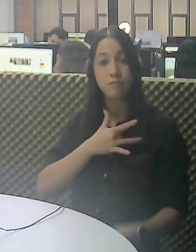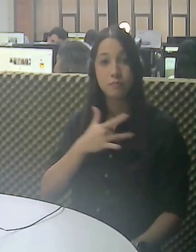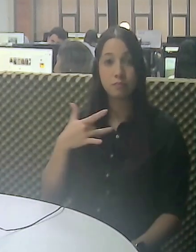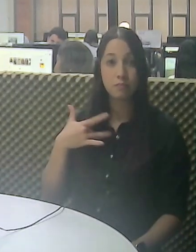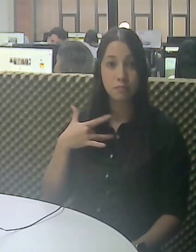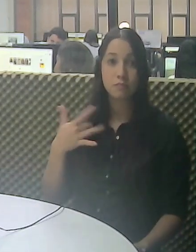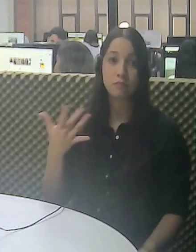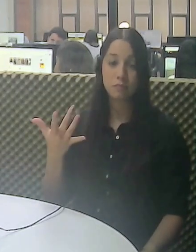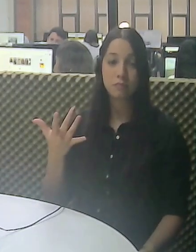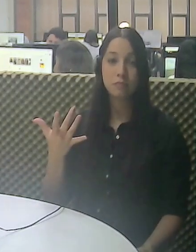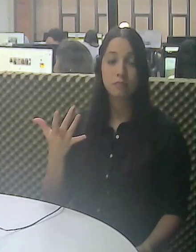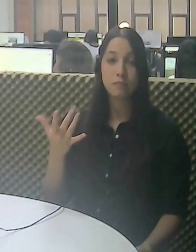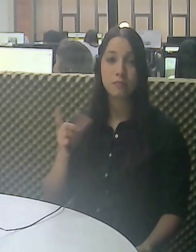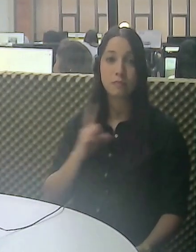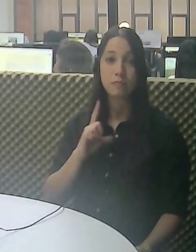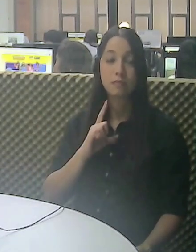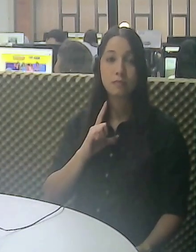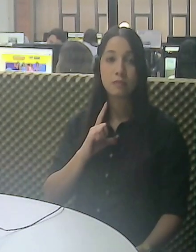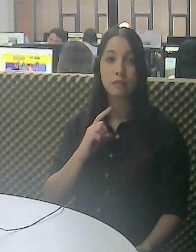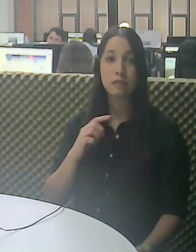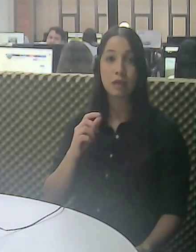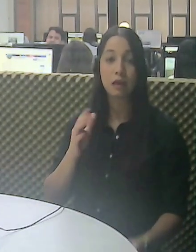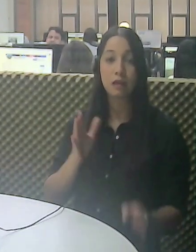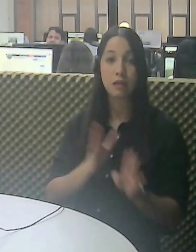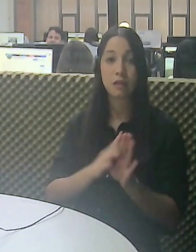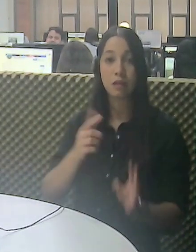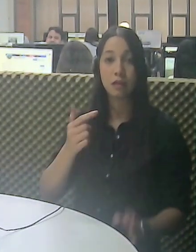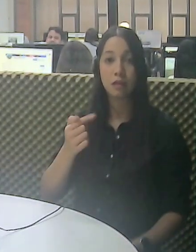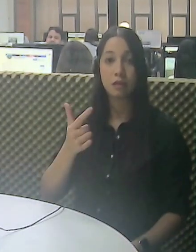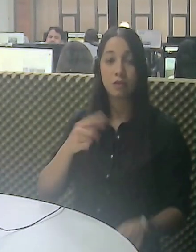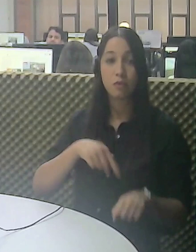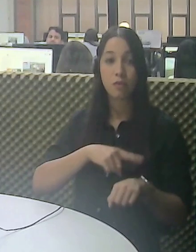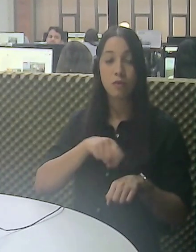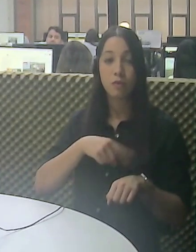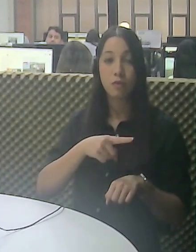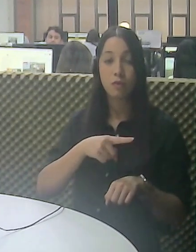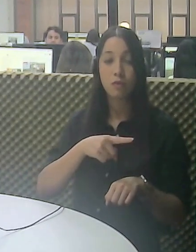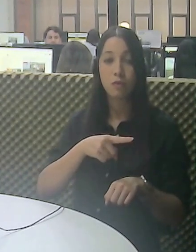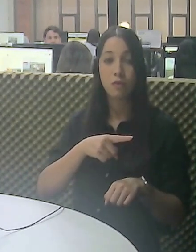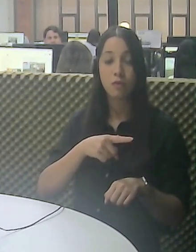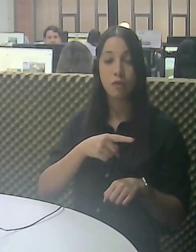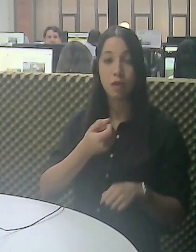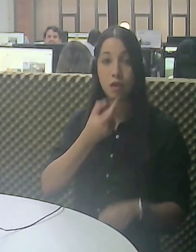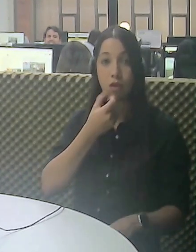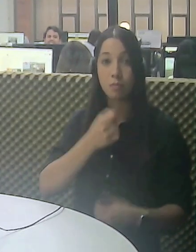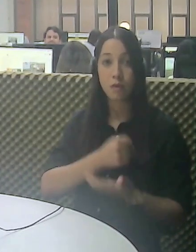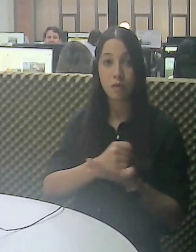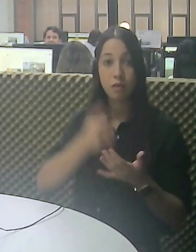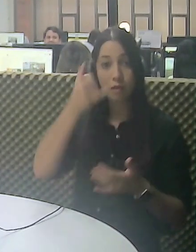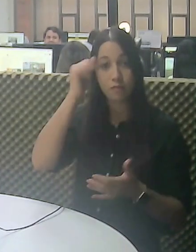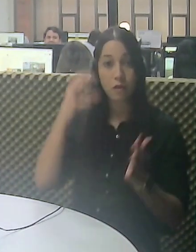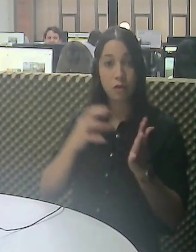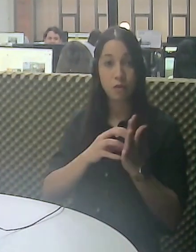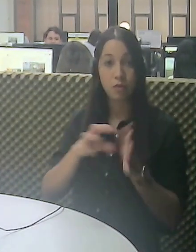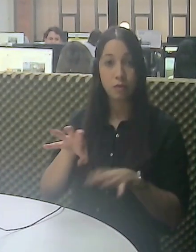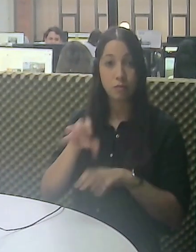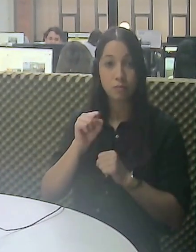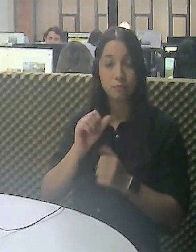saúde para que possa se entrar dentro de 72 horas com medicamento para que possa prevenir o HIV.